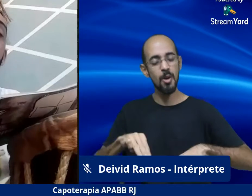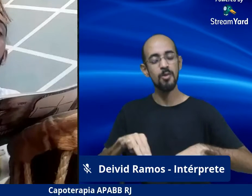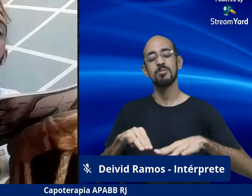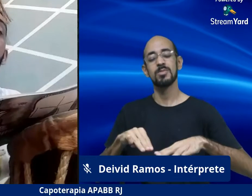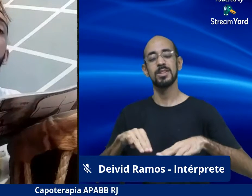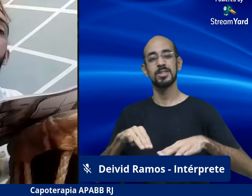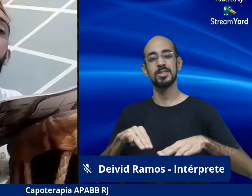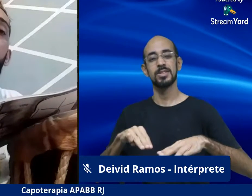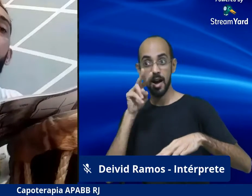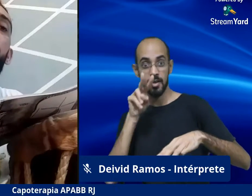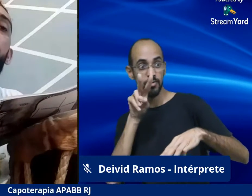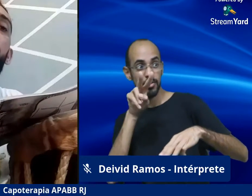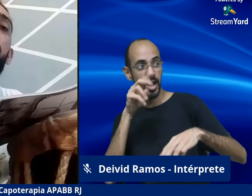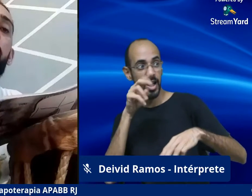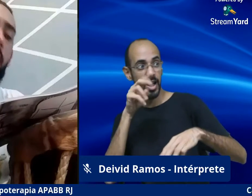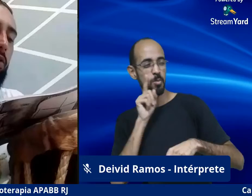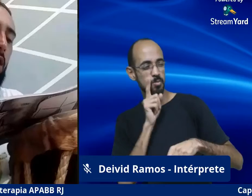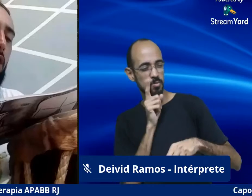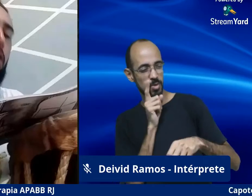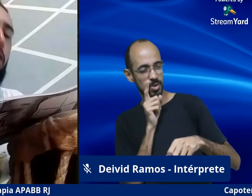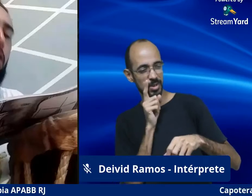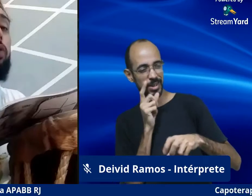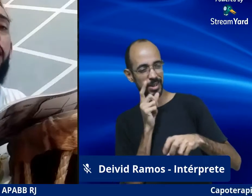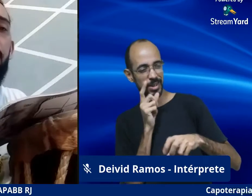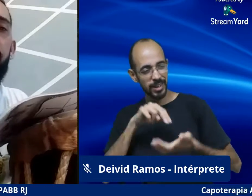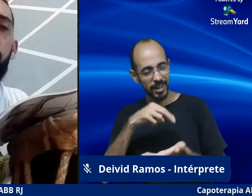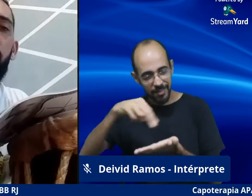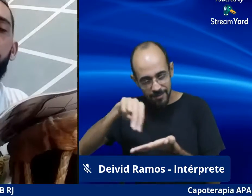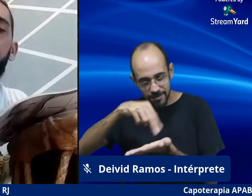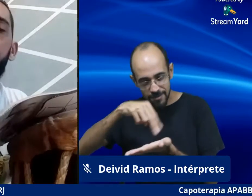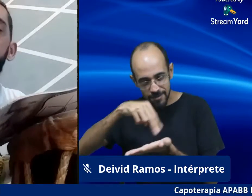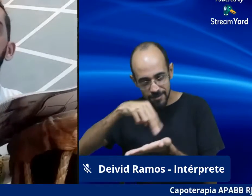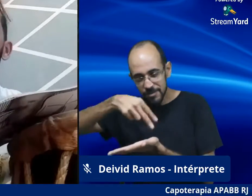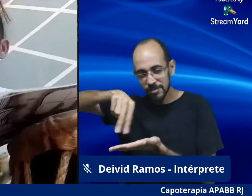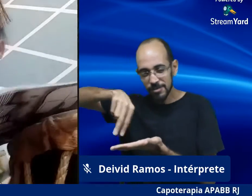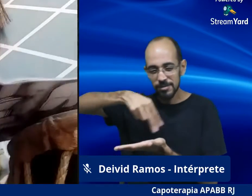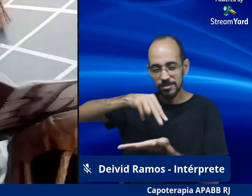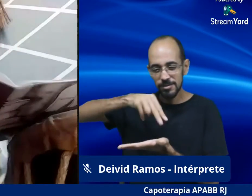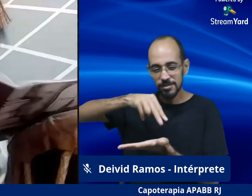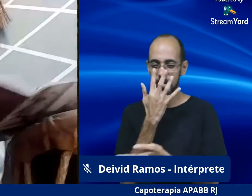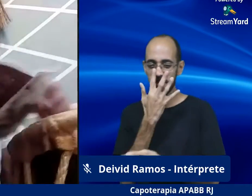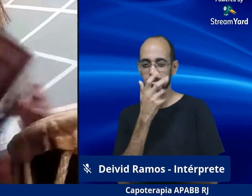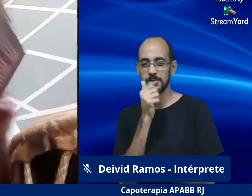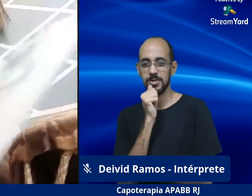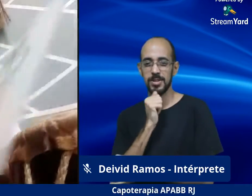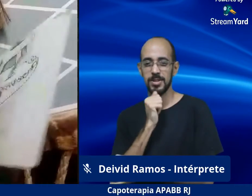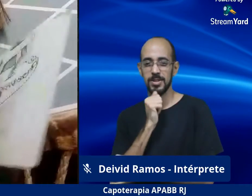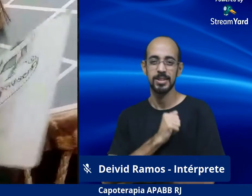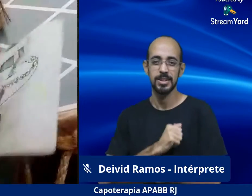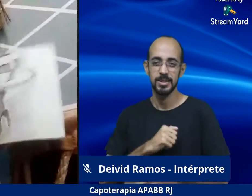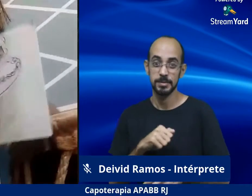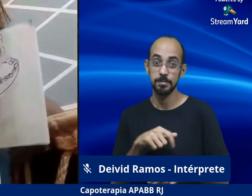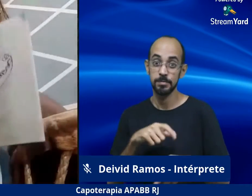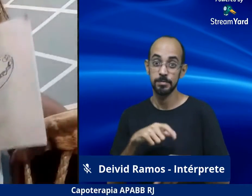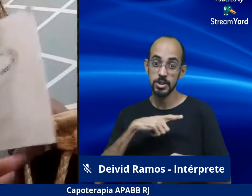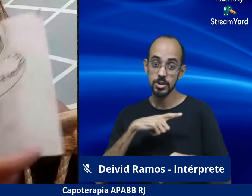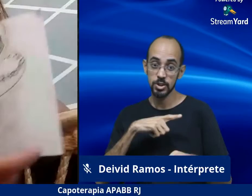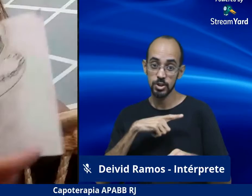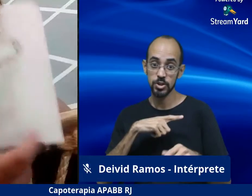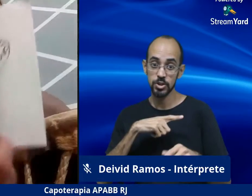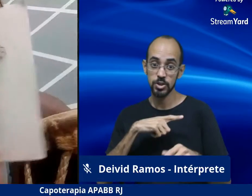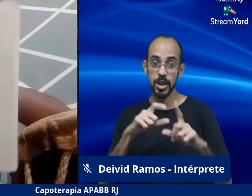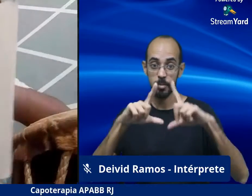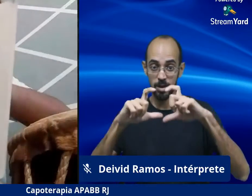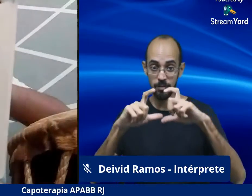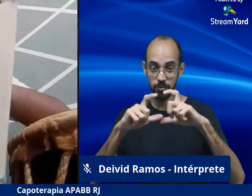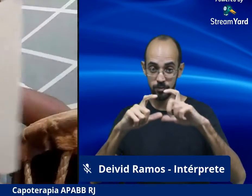faceira, rabiscando o chão com sua dança bonita. E aqui a gente tem uma ilustração desse